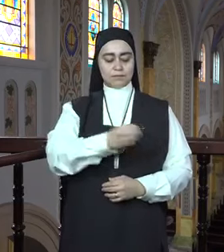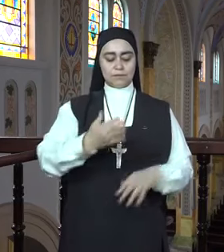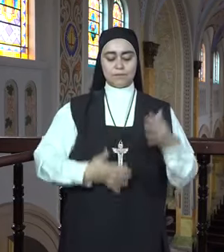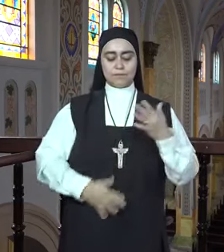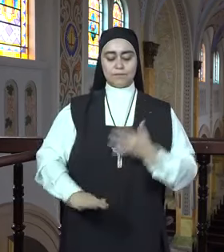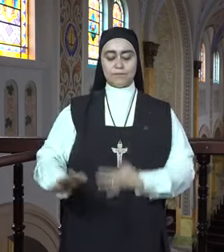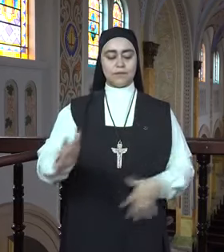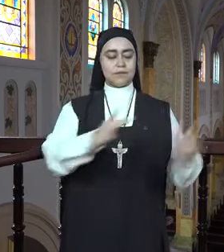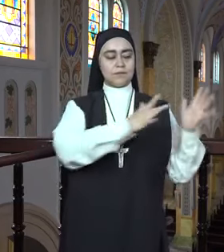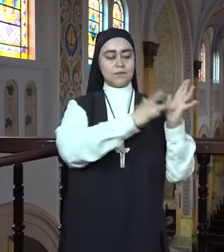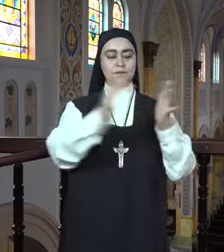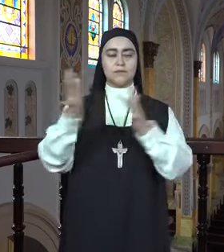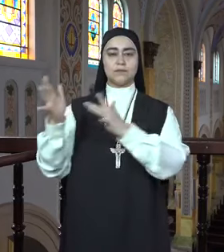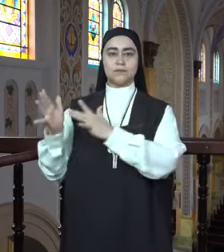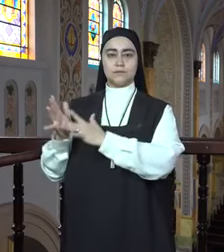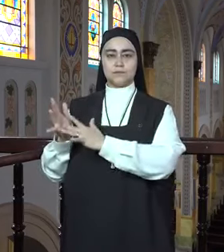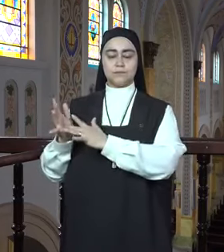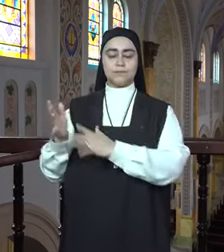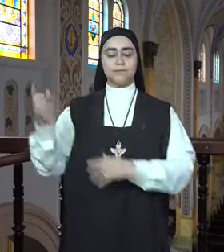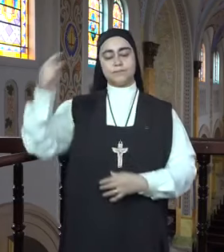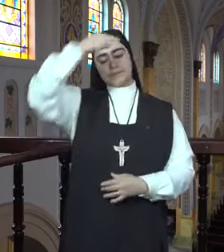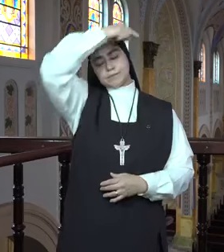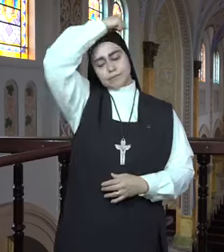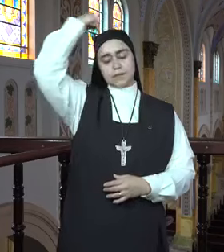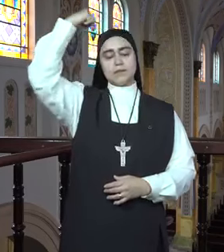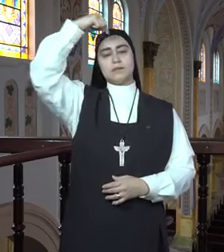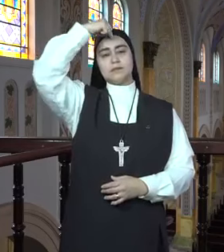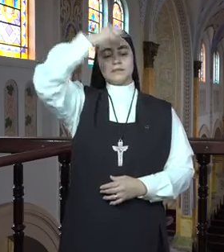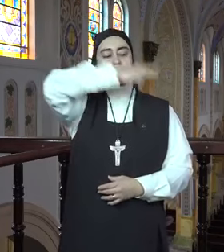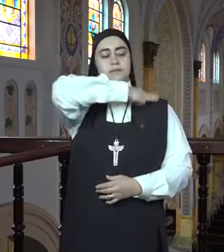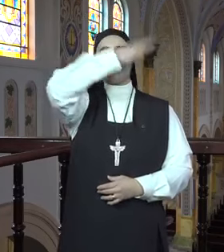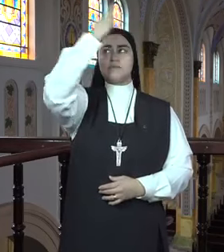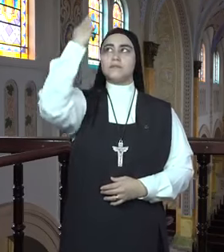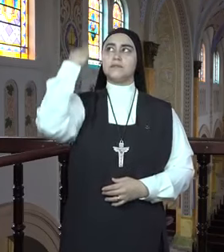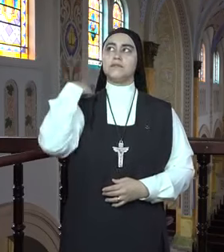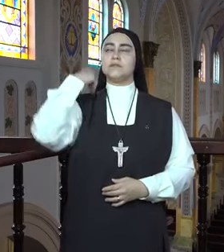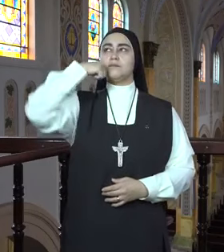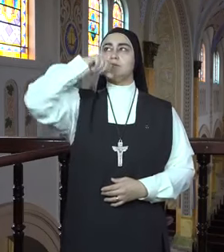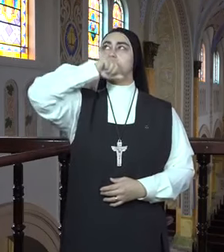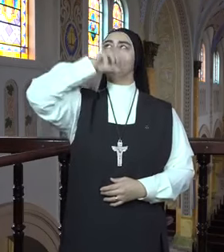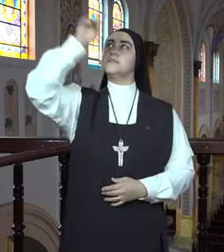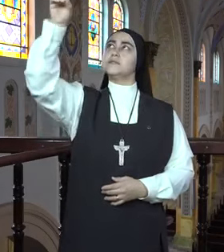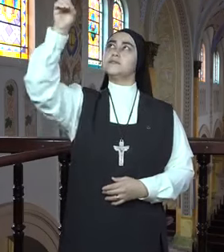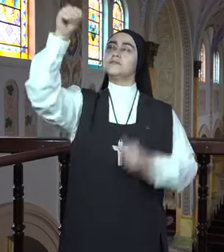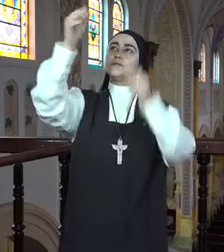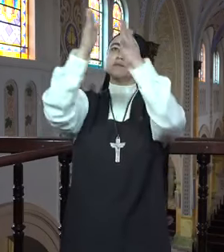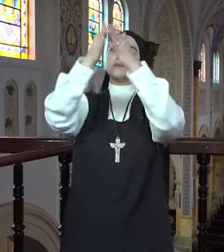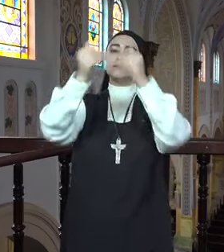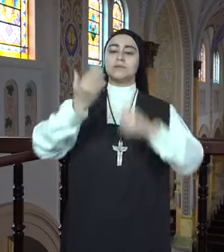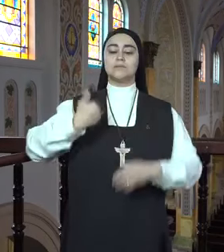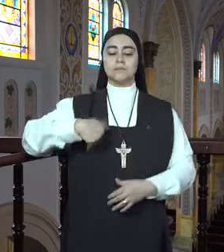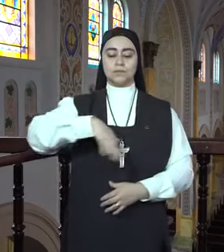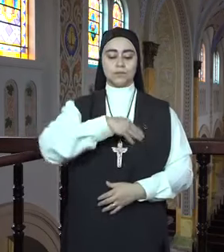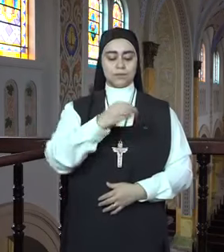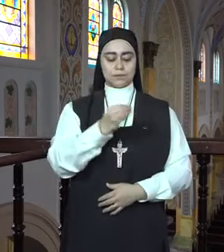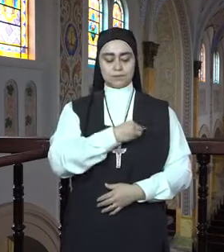bendito é o fruto do vosso ventre, Jesus. Santa Maria, Mãe de Deus, rogai por nós,